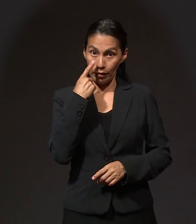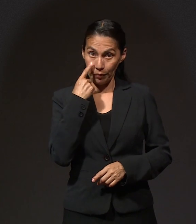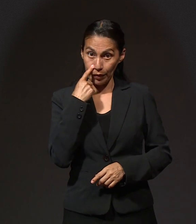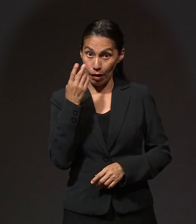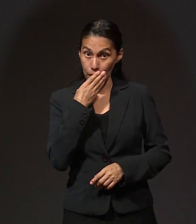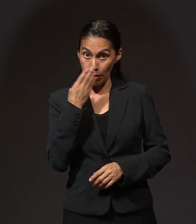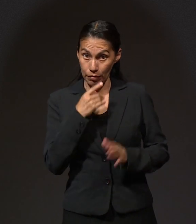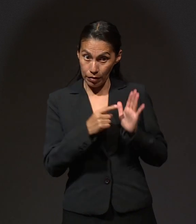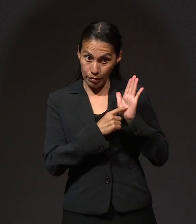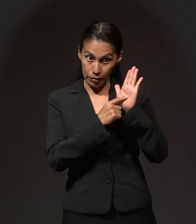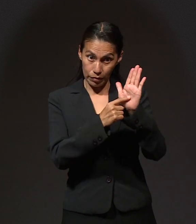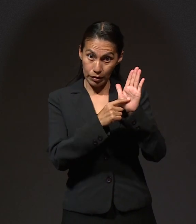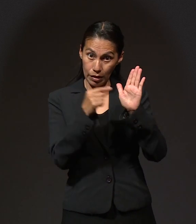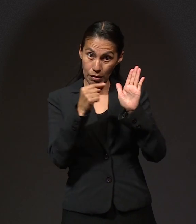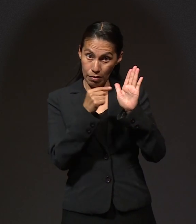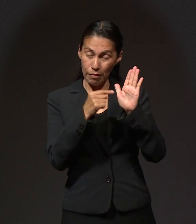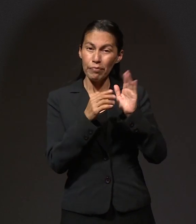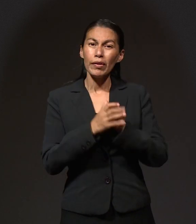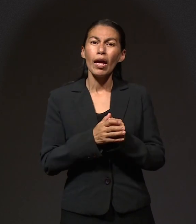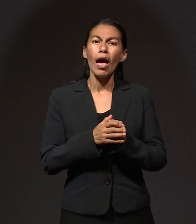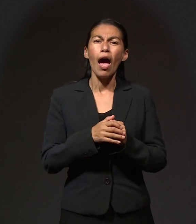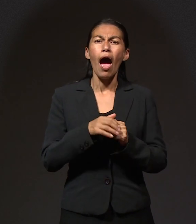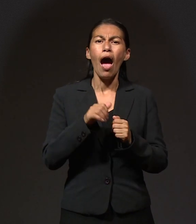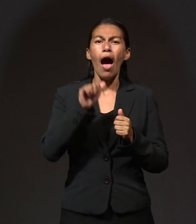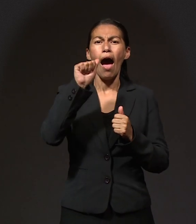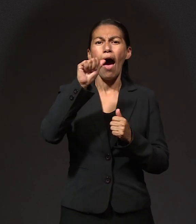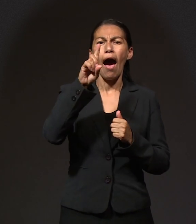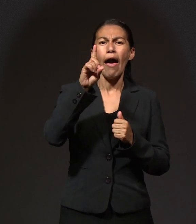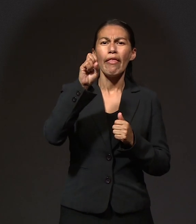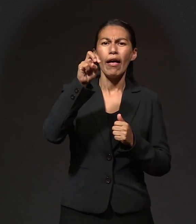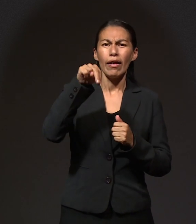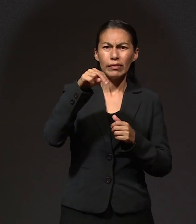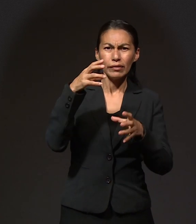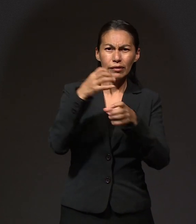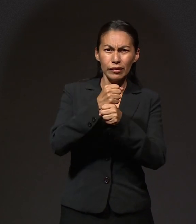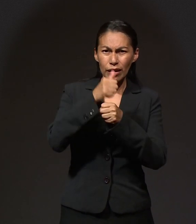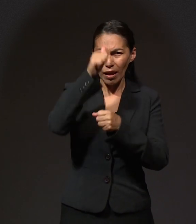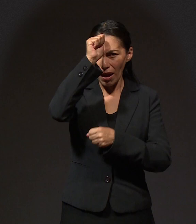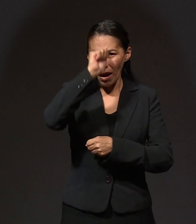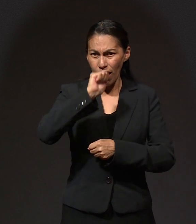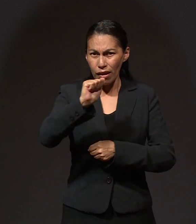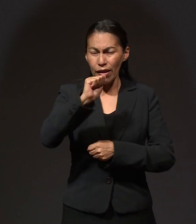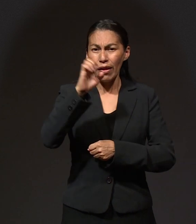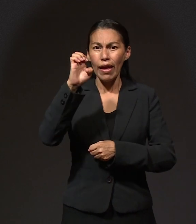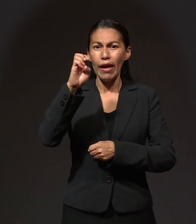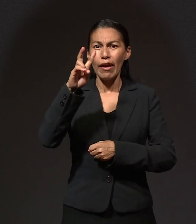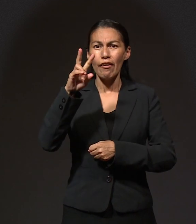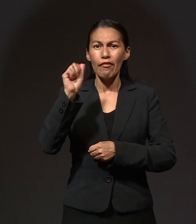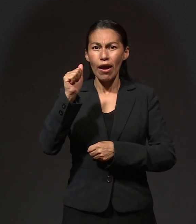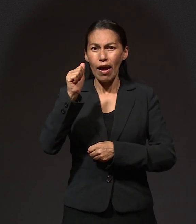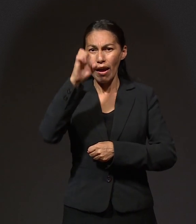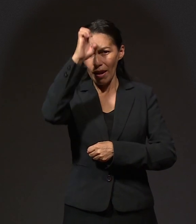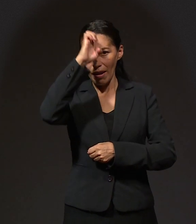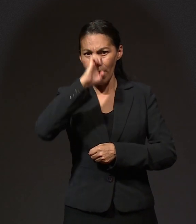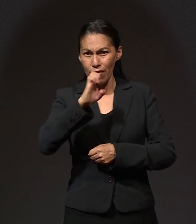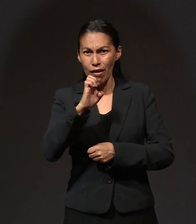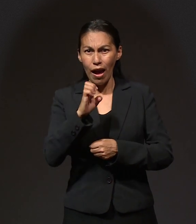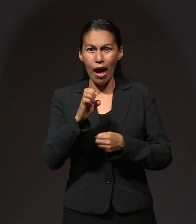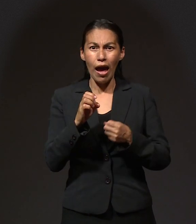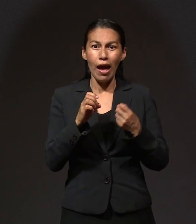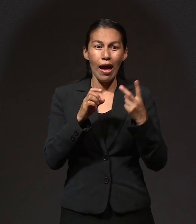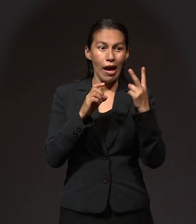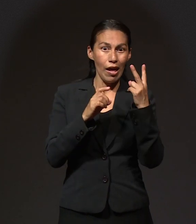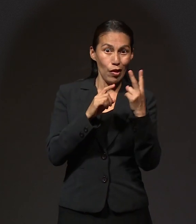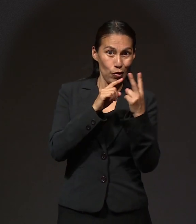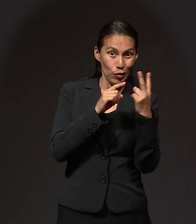Adán y Eva caminaban con Dios por las tardes. Ellos caminaban y platicaban, paseando con